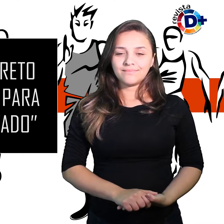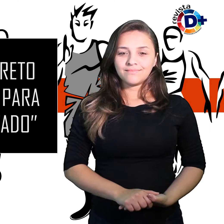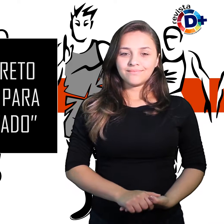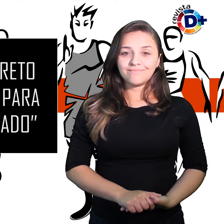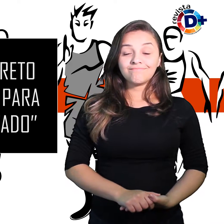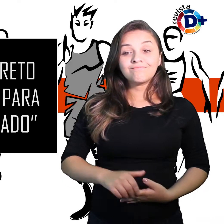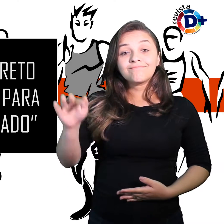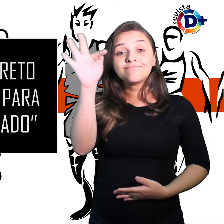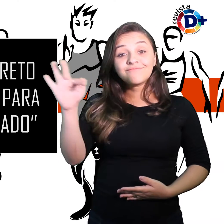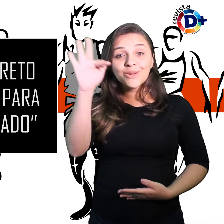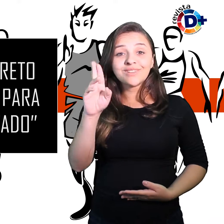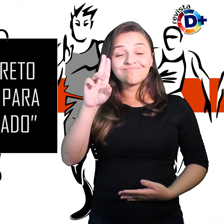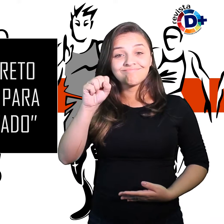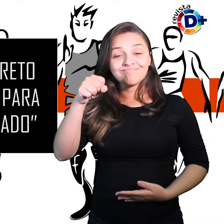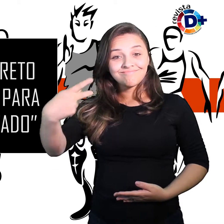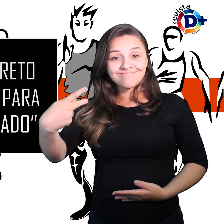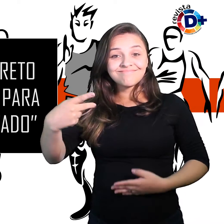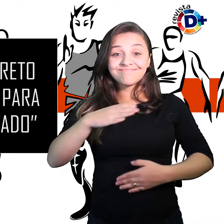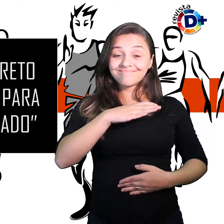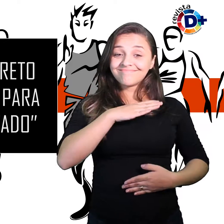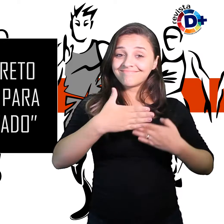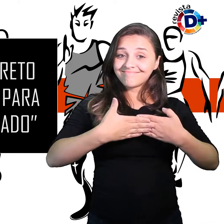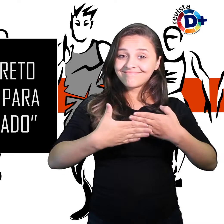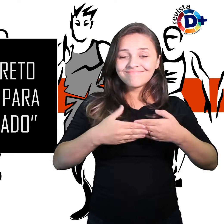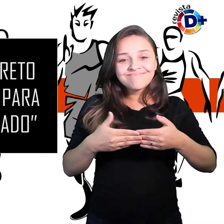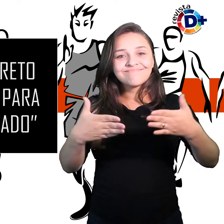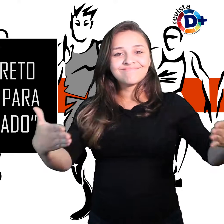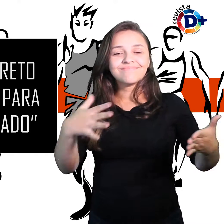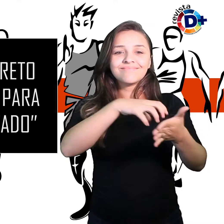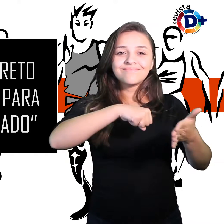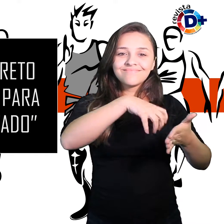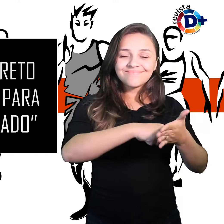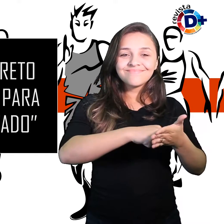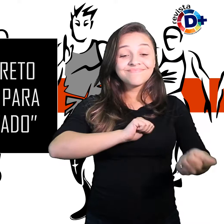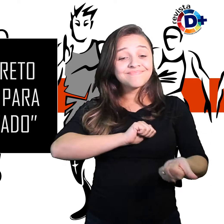USP Ribeirão Preto abre inscrições para esporte adaptado.